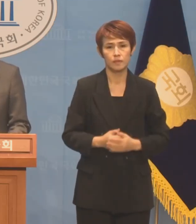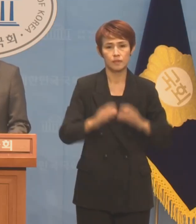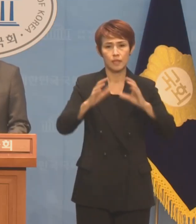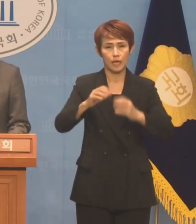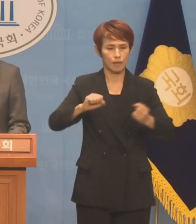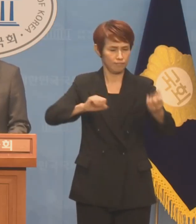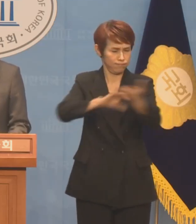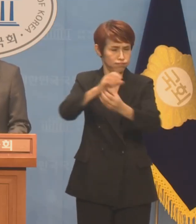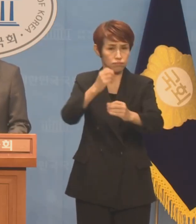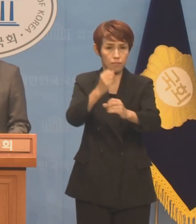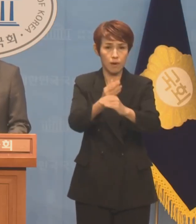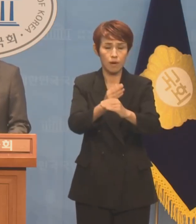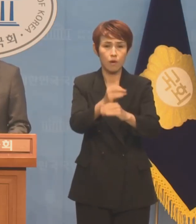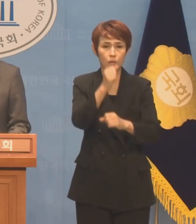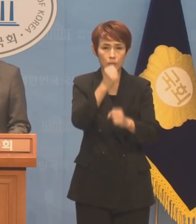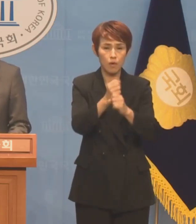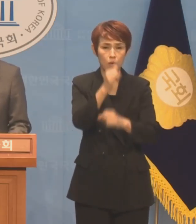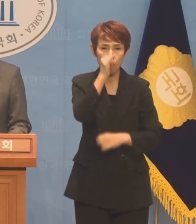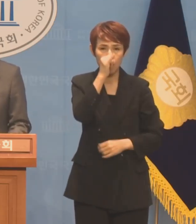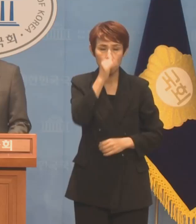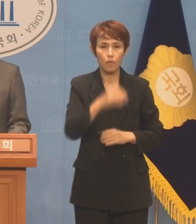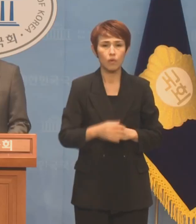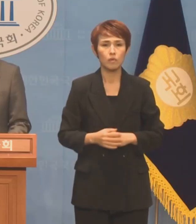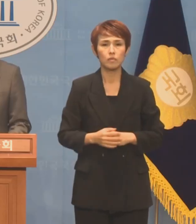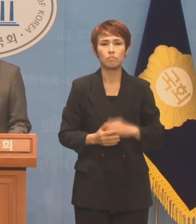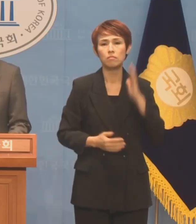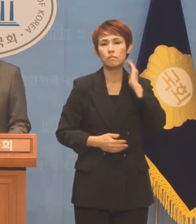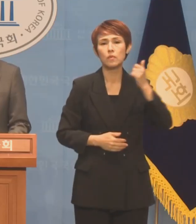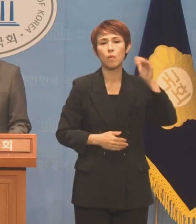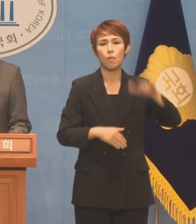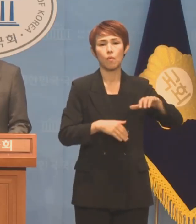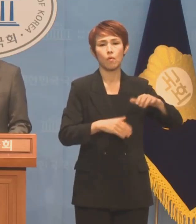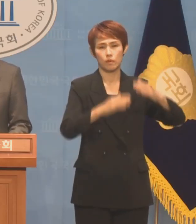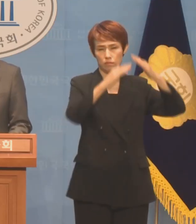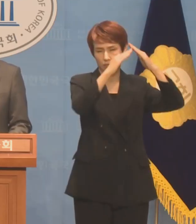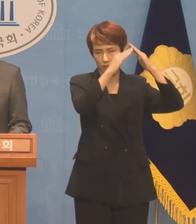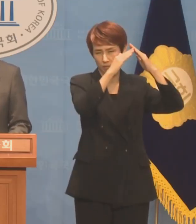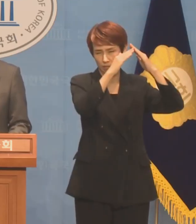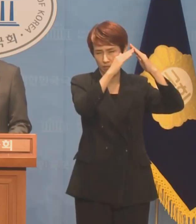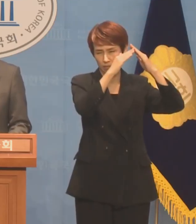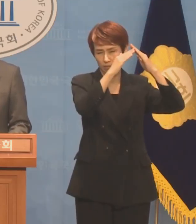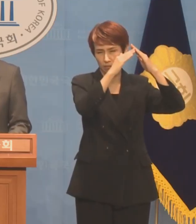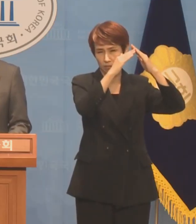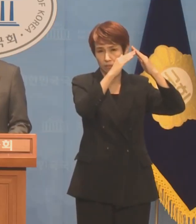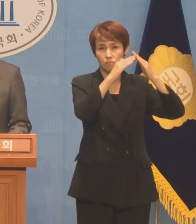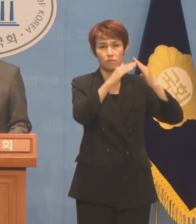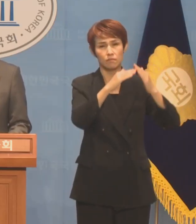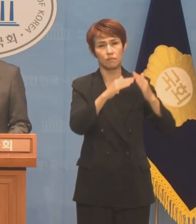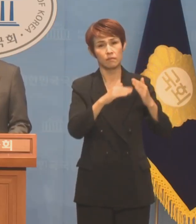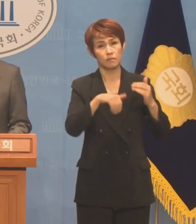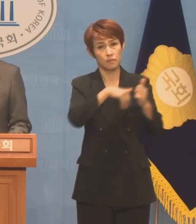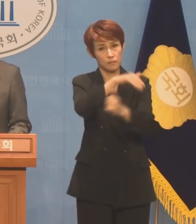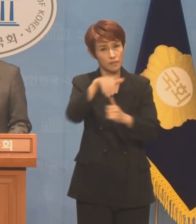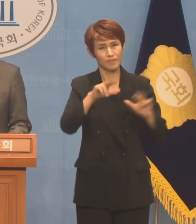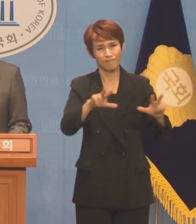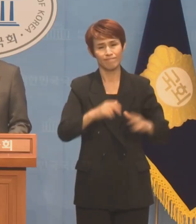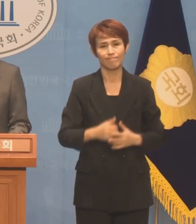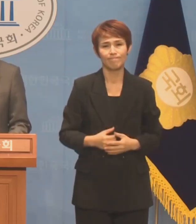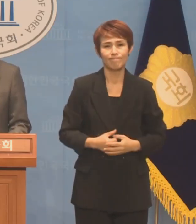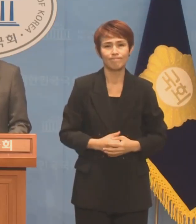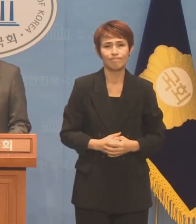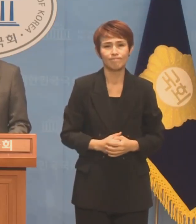풍비박산 내놓고 관저에 꽁꽁 숨어 제 살 길만 찾고 있는 형국입니다.